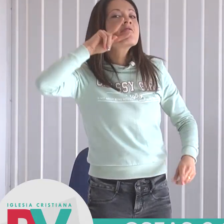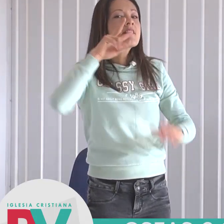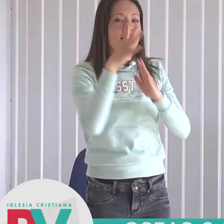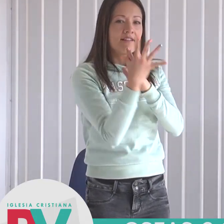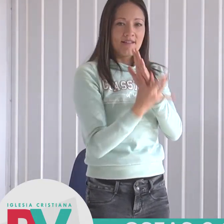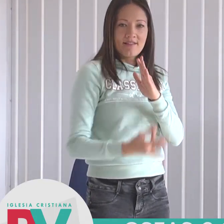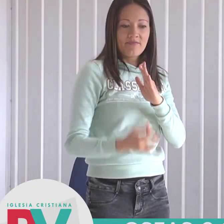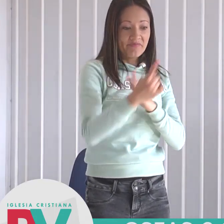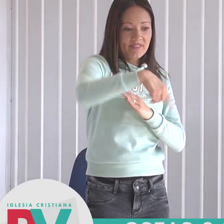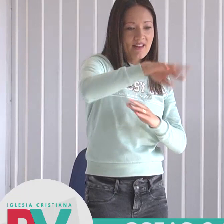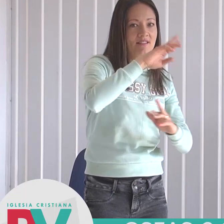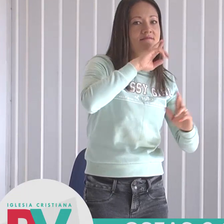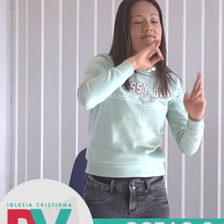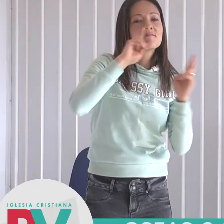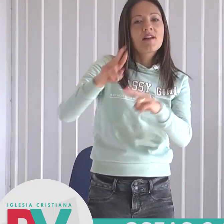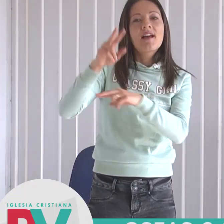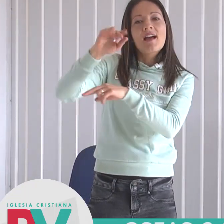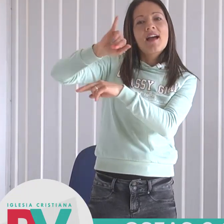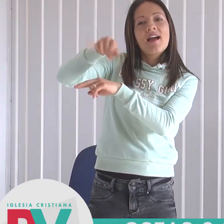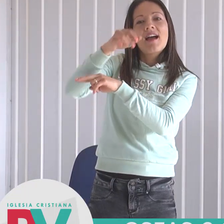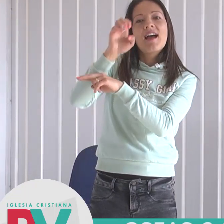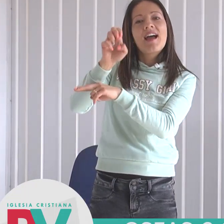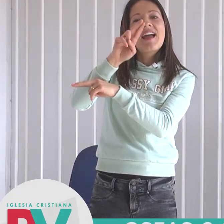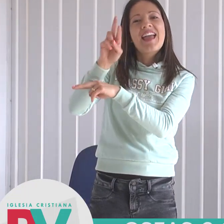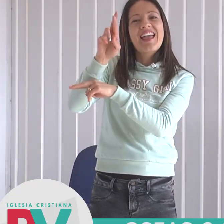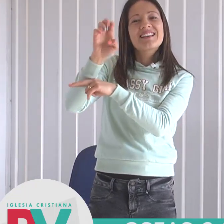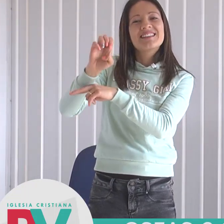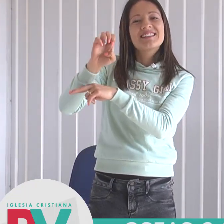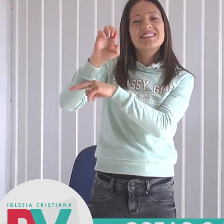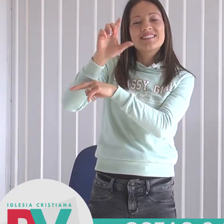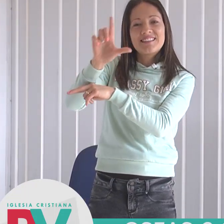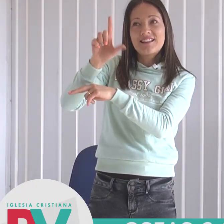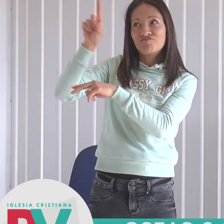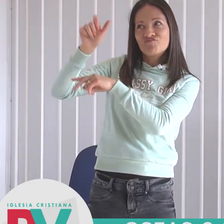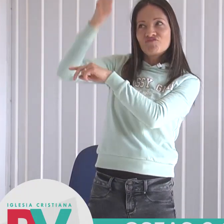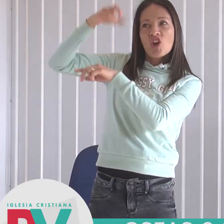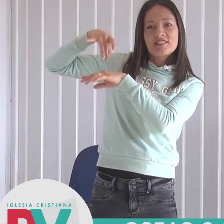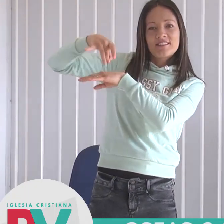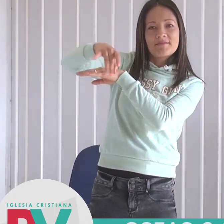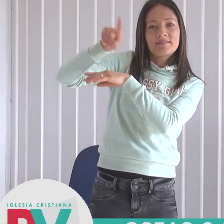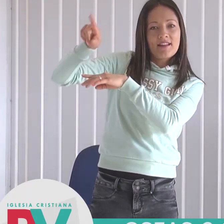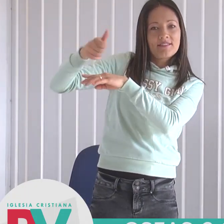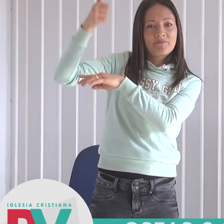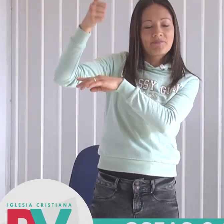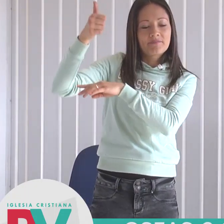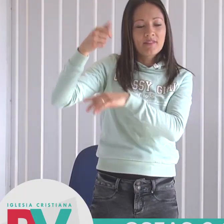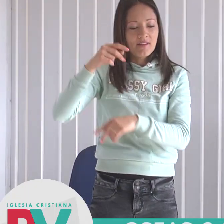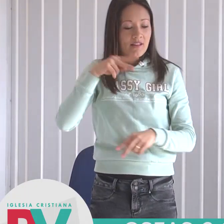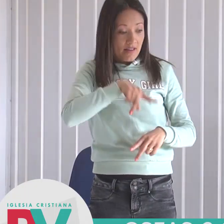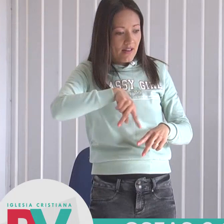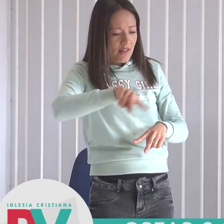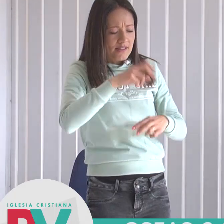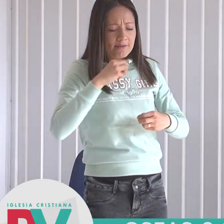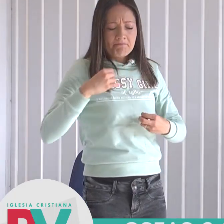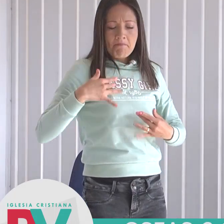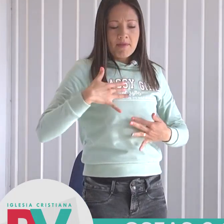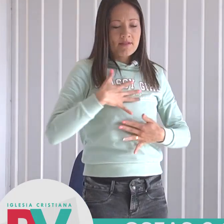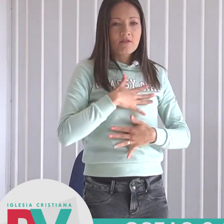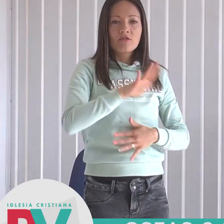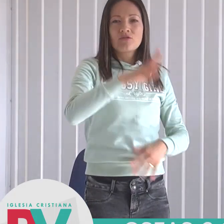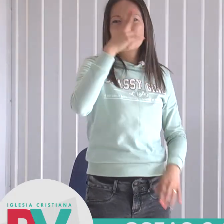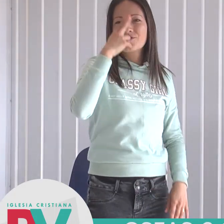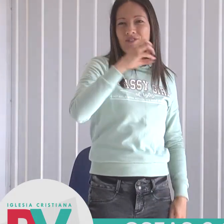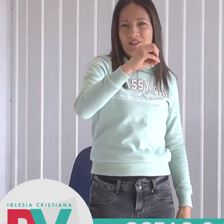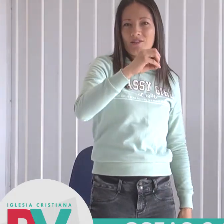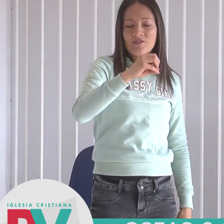y ellos responderán a Jezreel. Y la sembraré para mí en la tierra, y tendré misericordia de Lo Ruama, y diré a